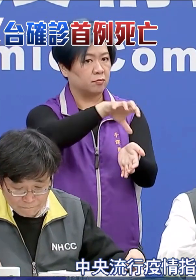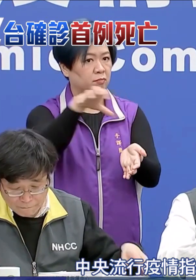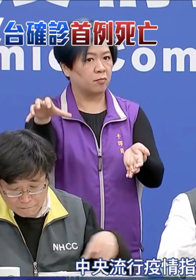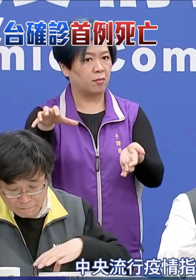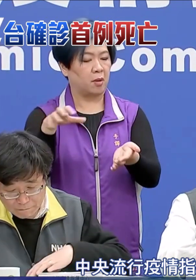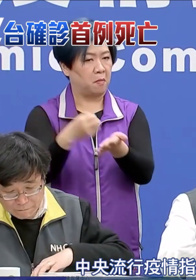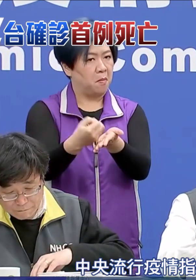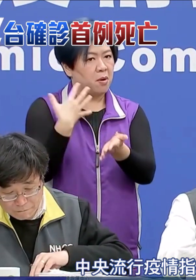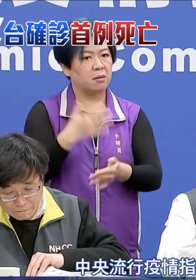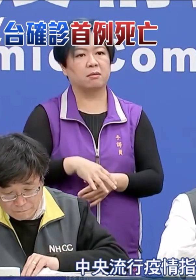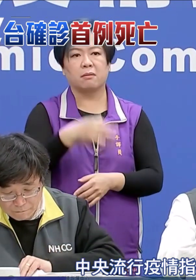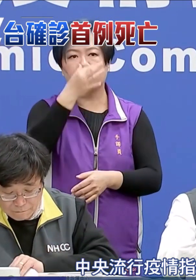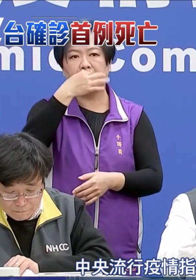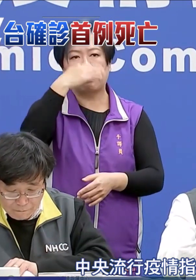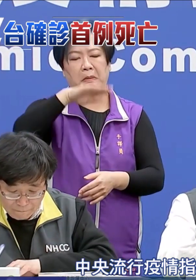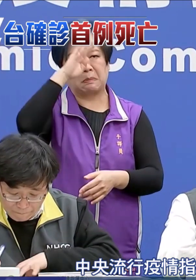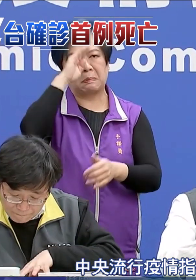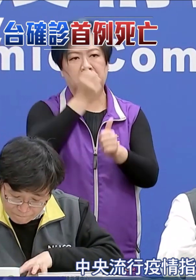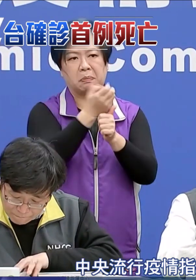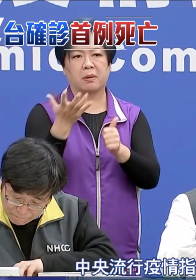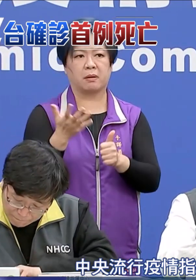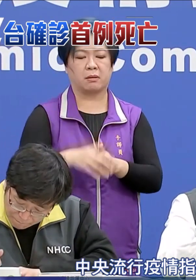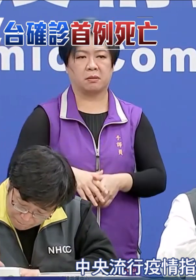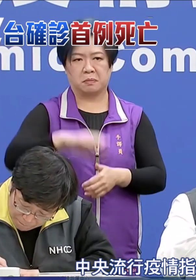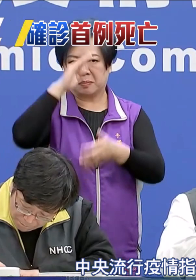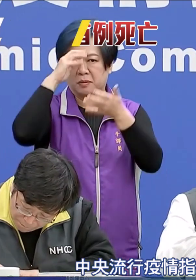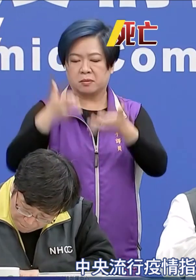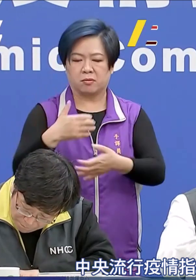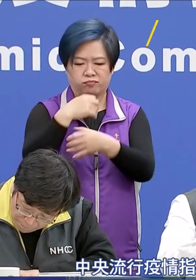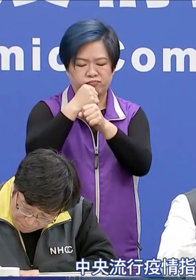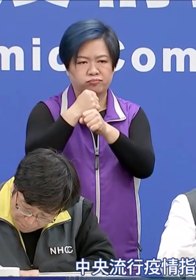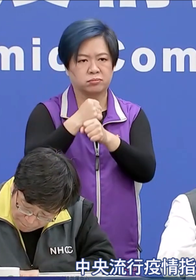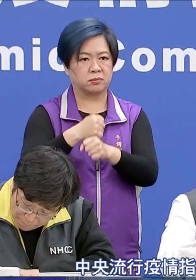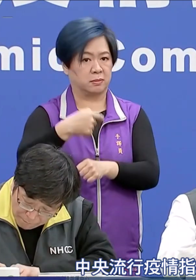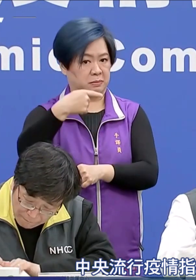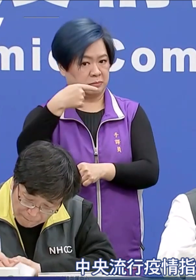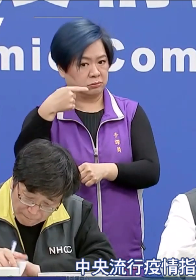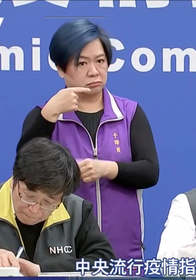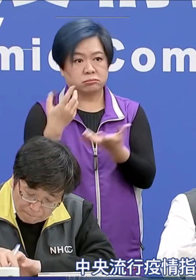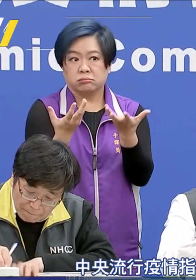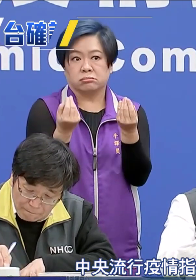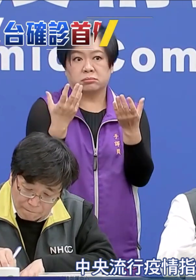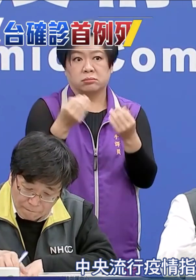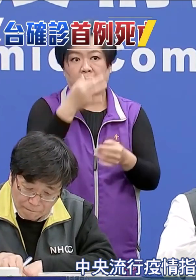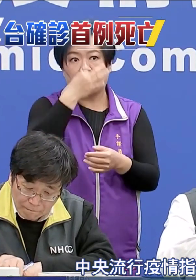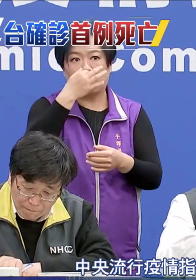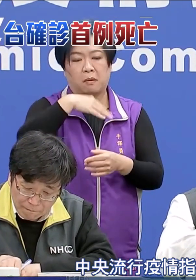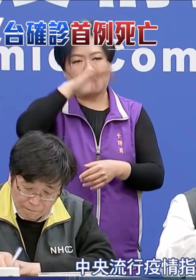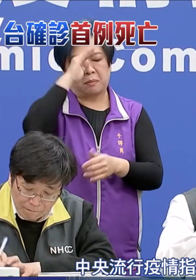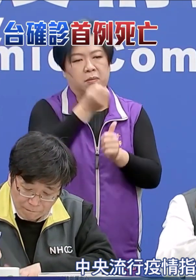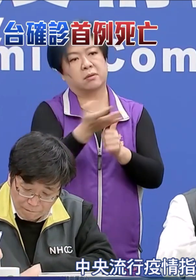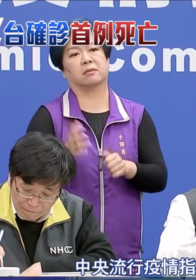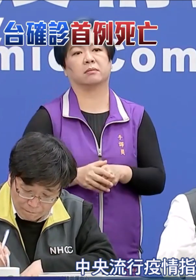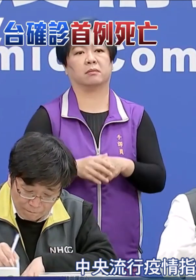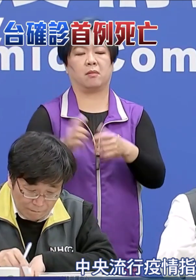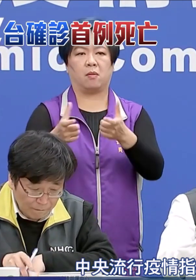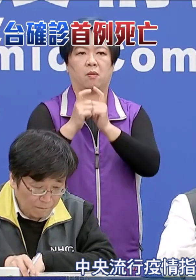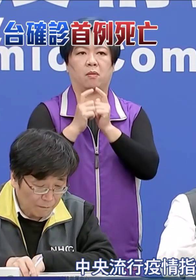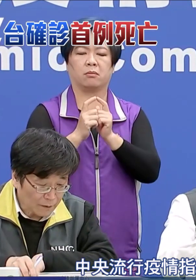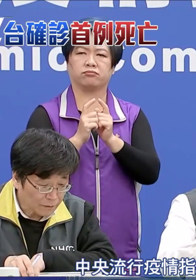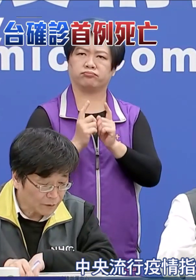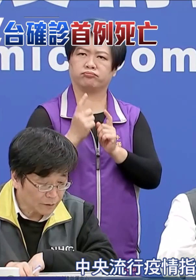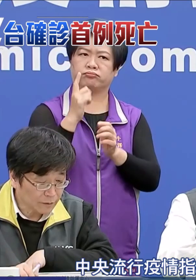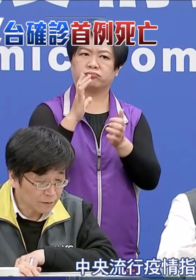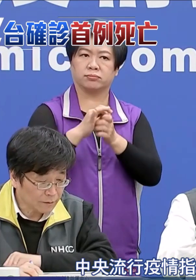通报流感并发重症且流感检验阴性的个案，回溯至1月31日